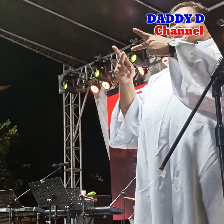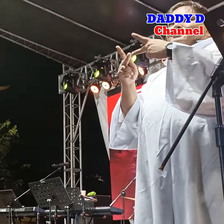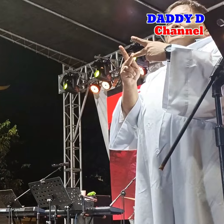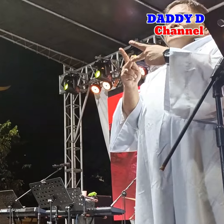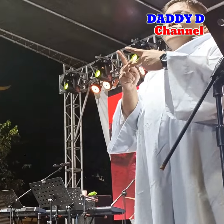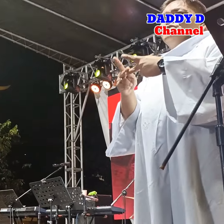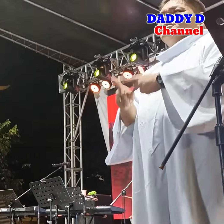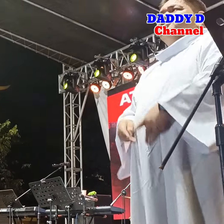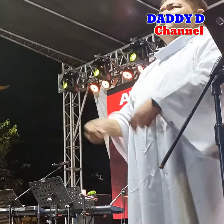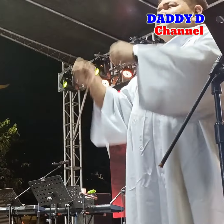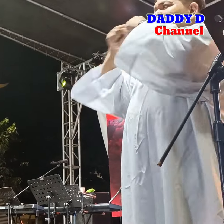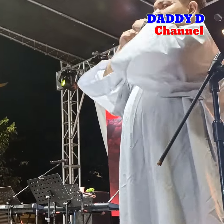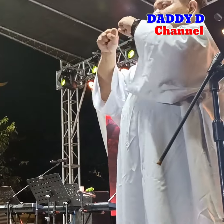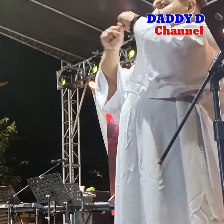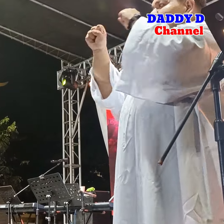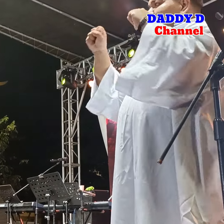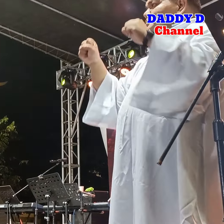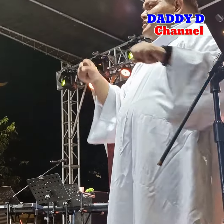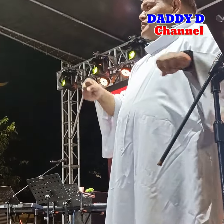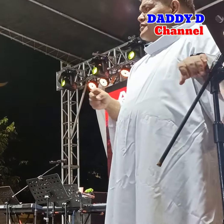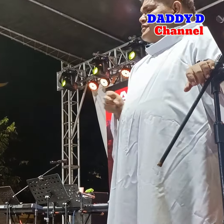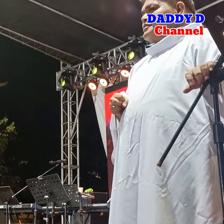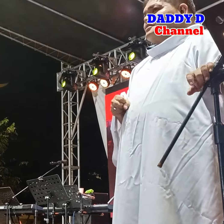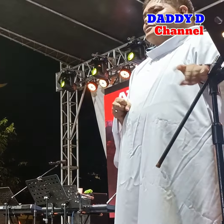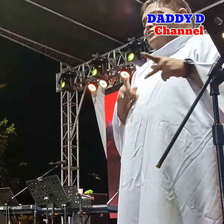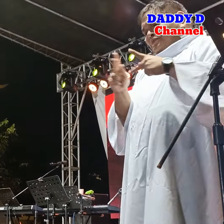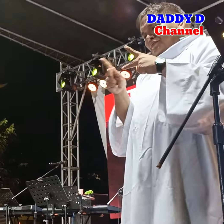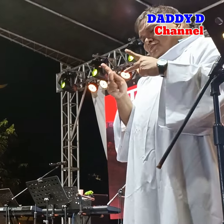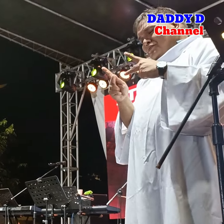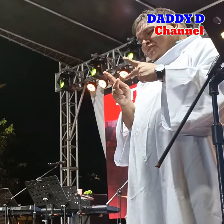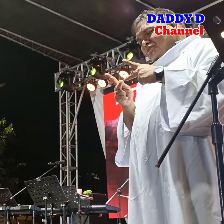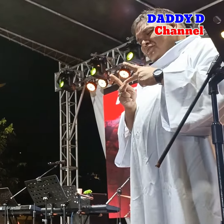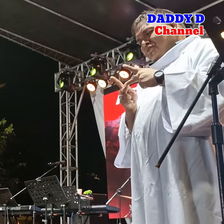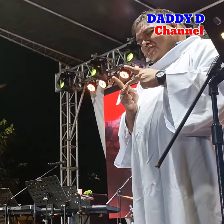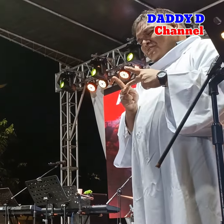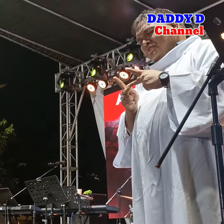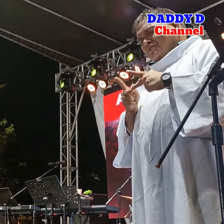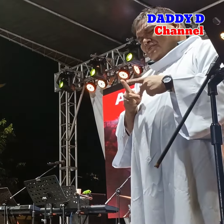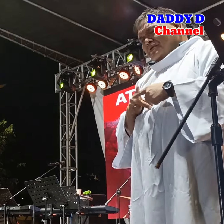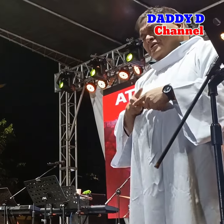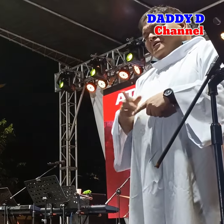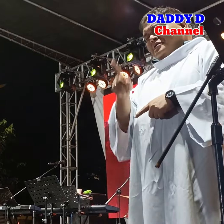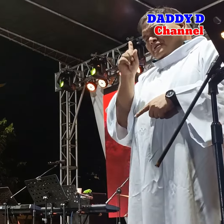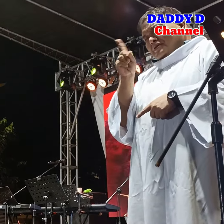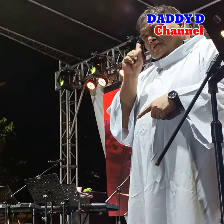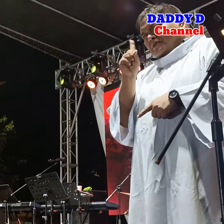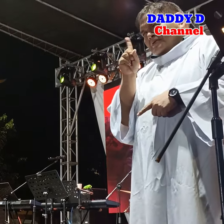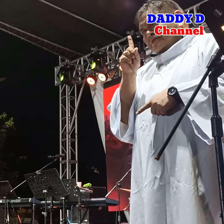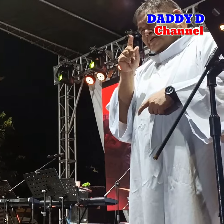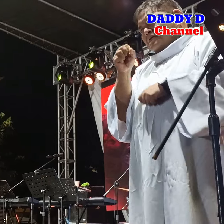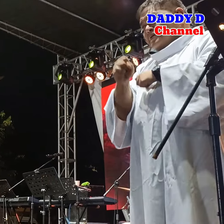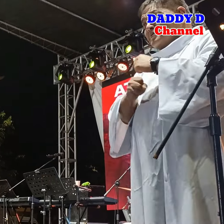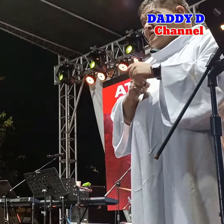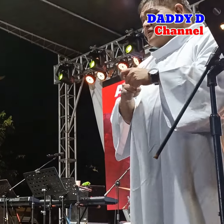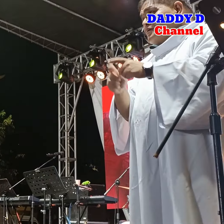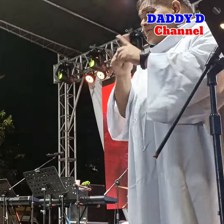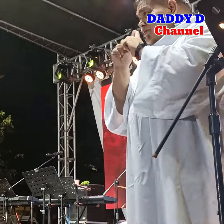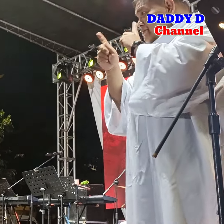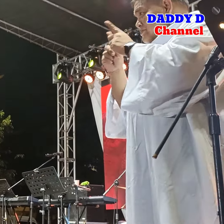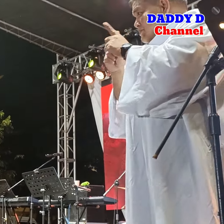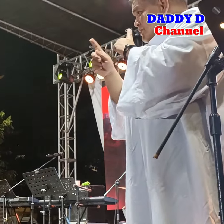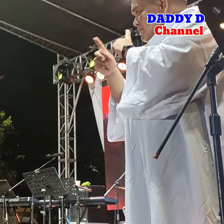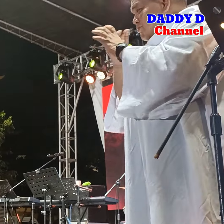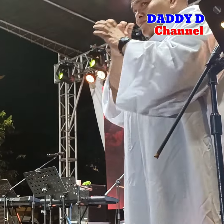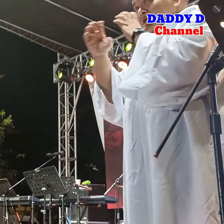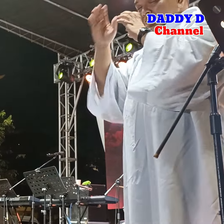eh, transparency. Ito yung purpose na kahit man lang isang beses sa isang taon, kausapin mo ang